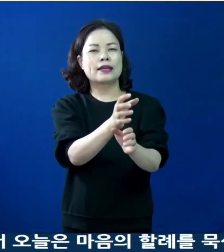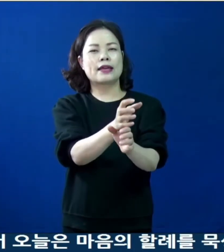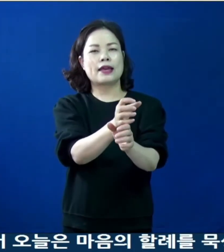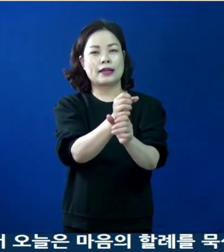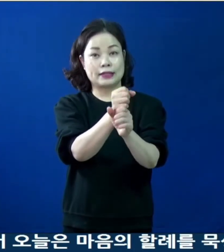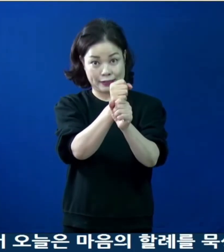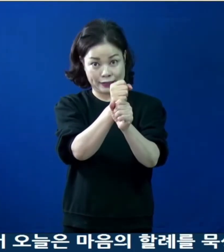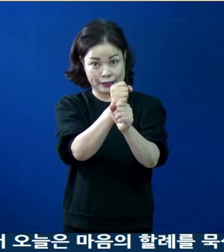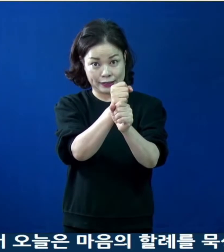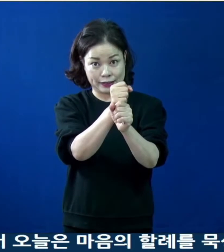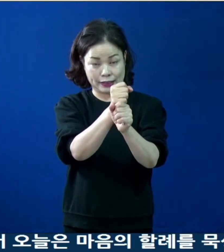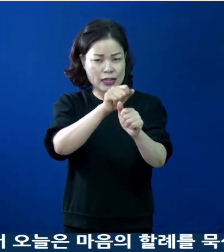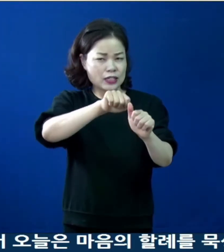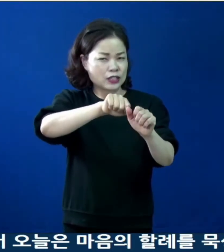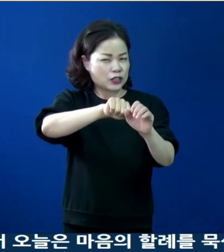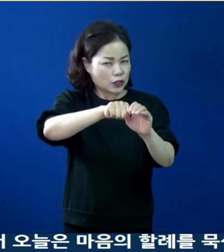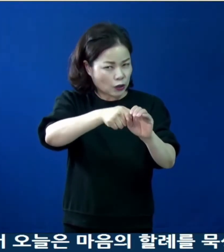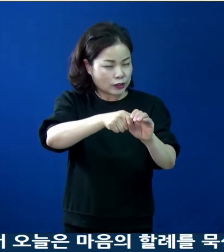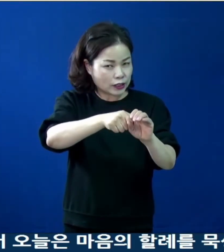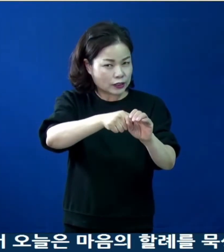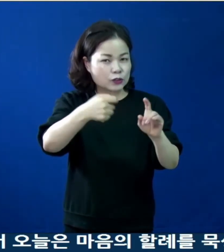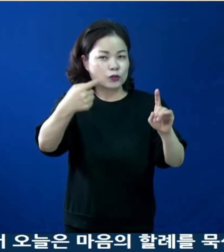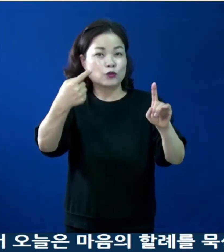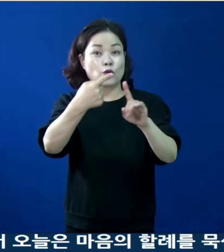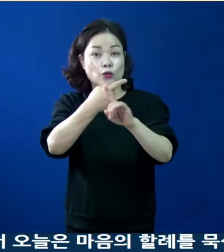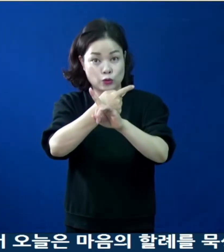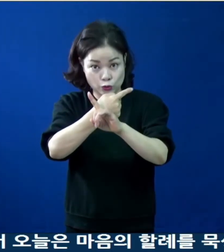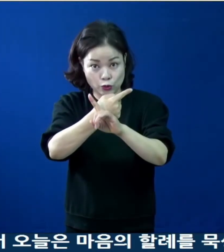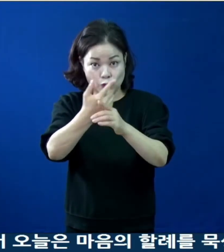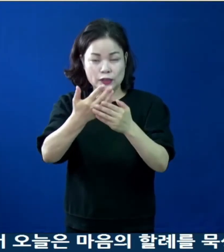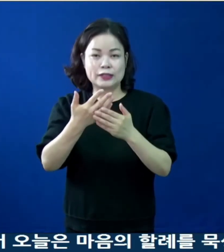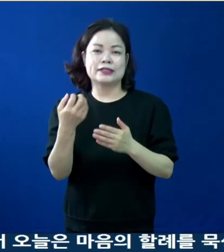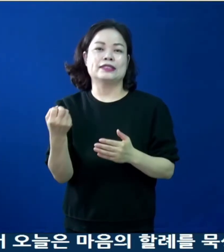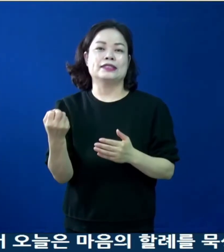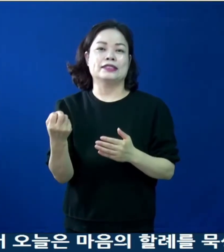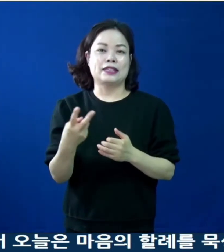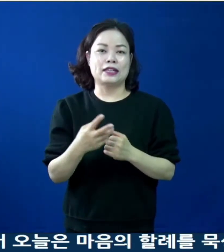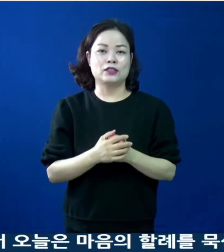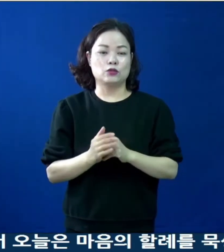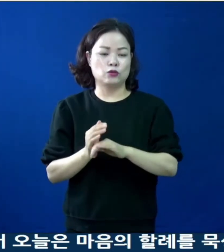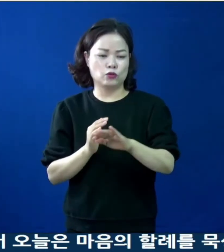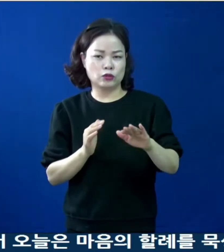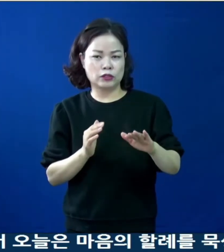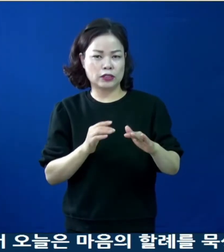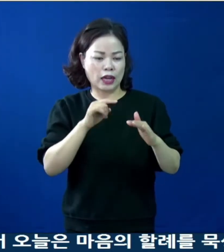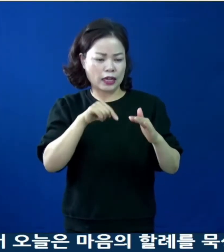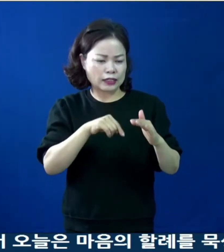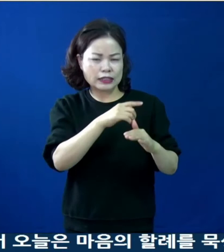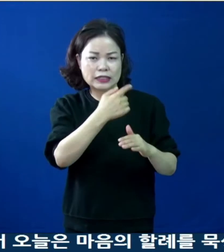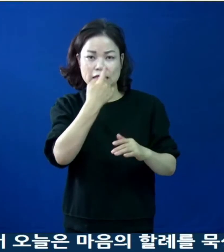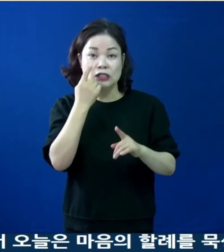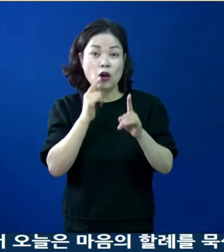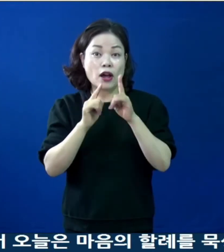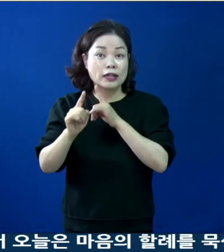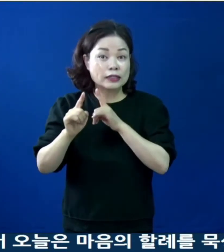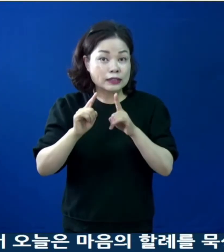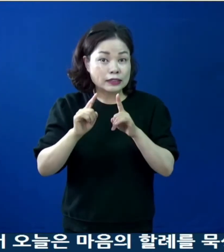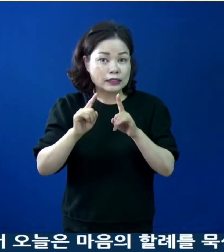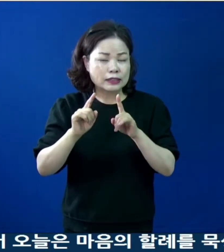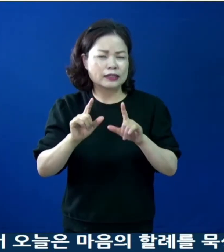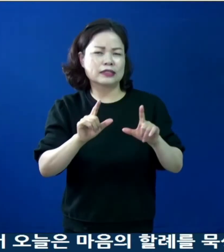핵심적인 그 열쇠를 다시 고쳐주고 다시 우리 외면에 증거하는 삶을